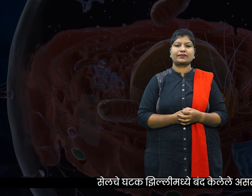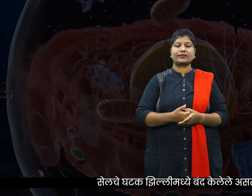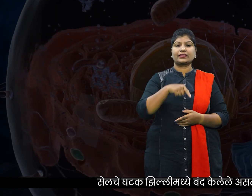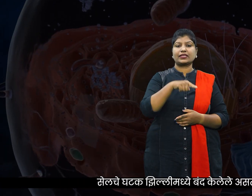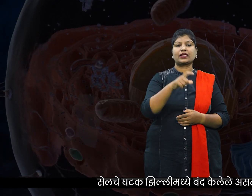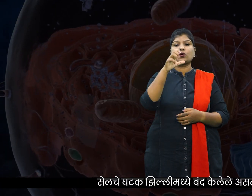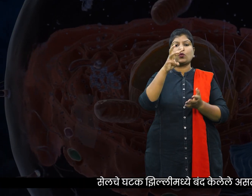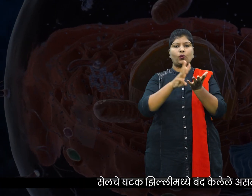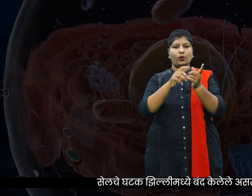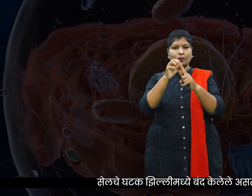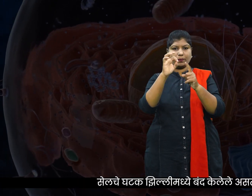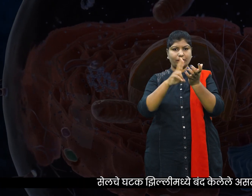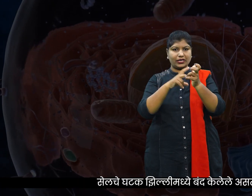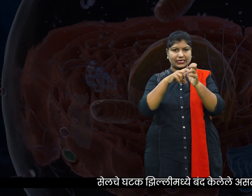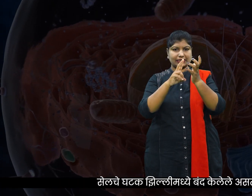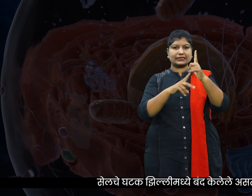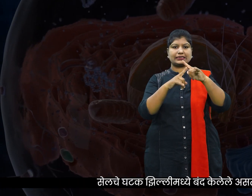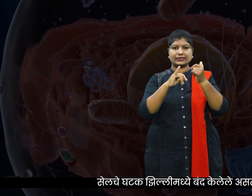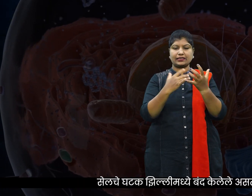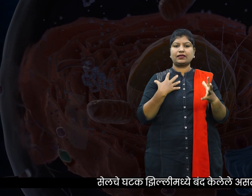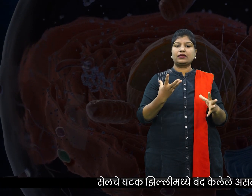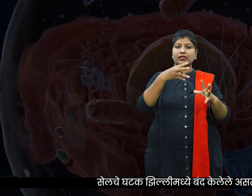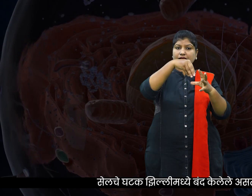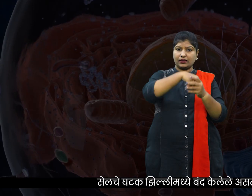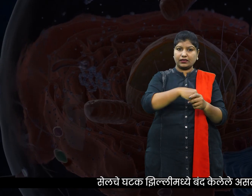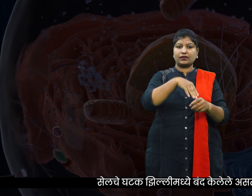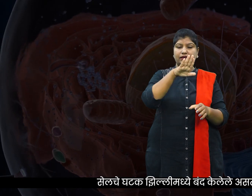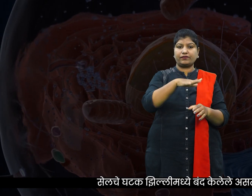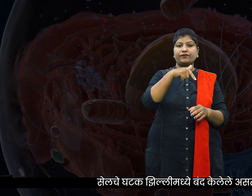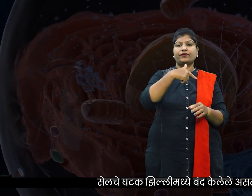सेलचे घटक झिल्लीमध्ये बंद केलेले असतात.